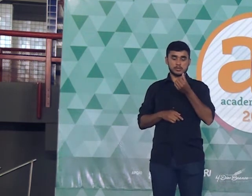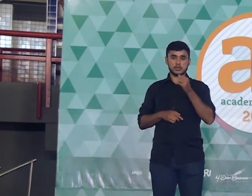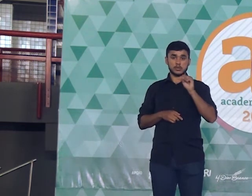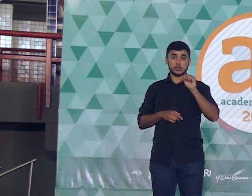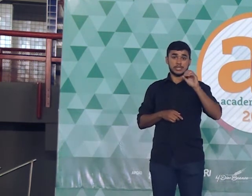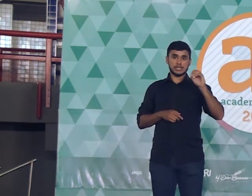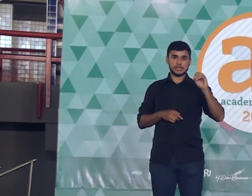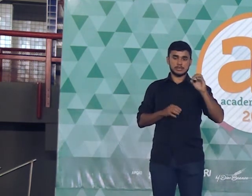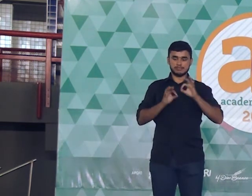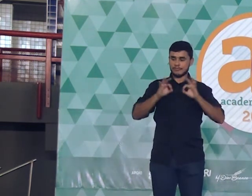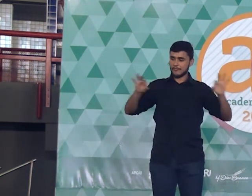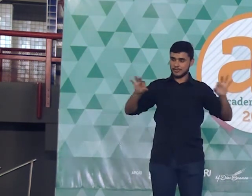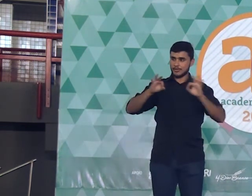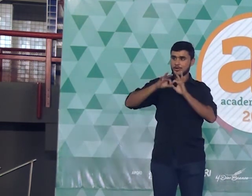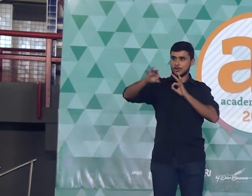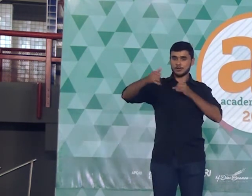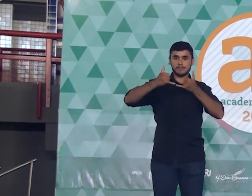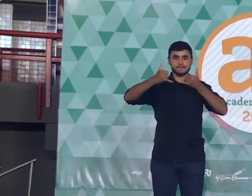metros.